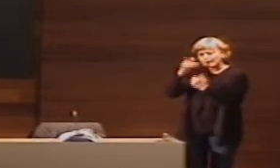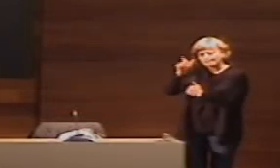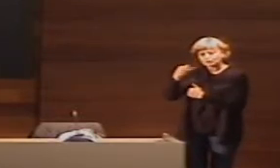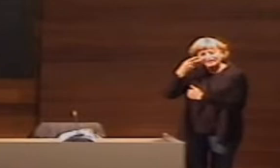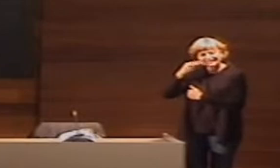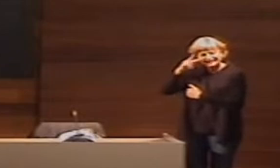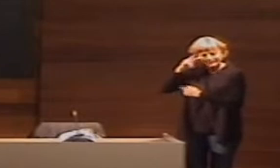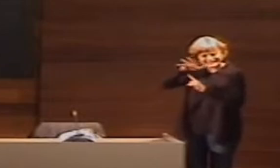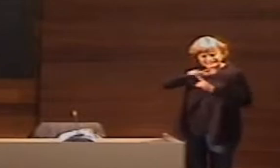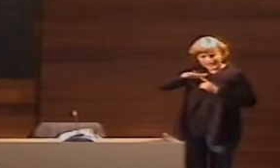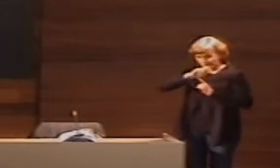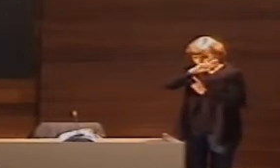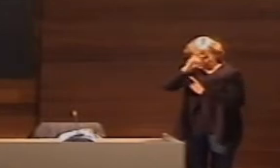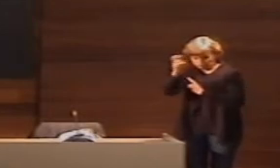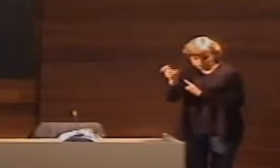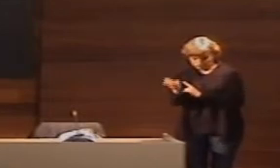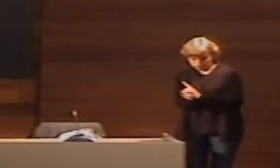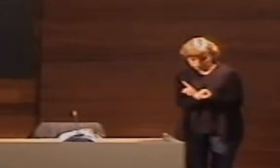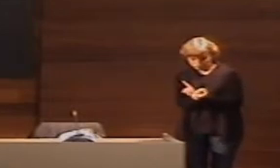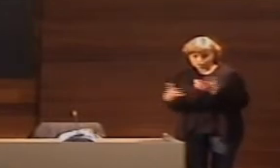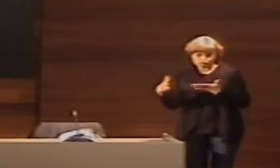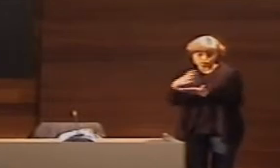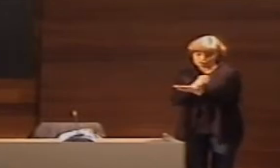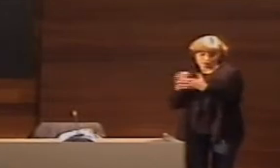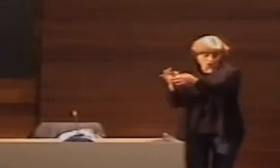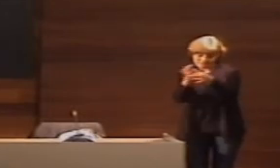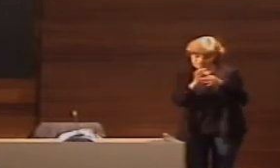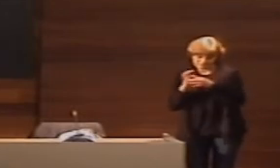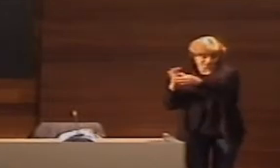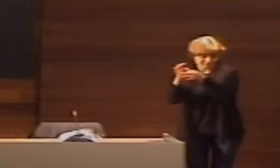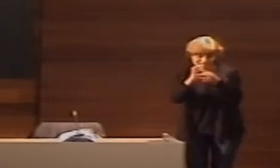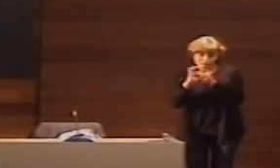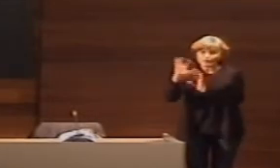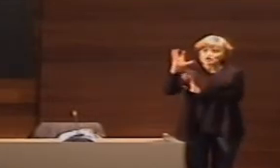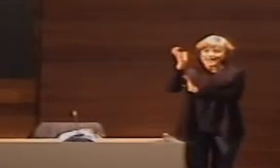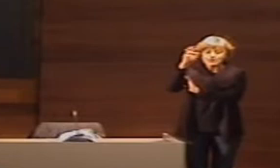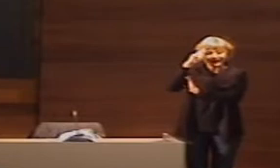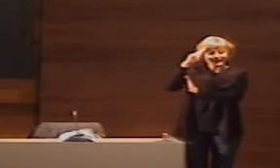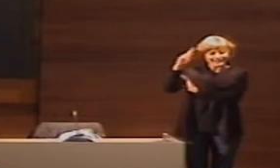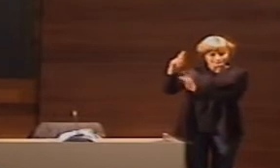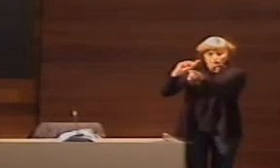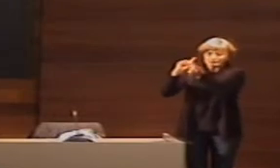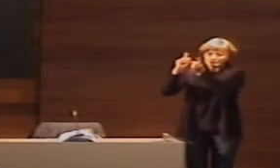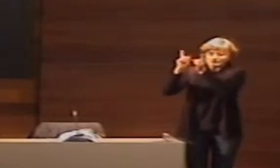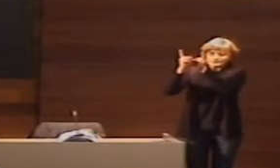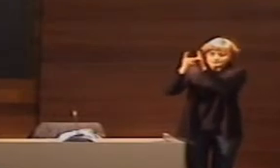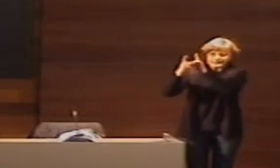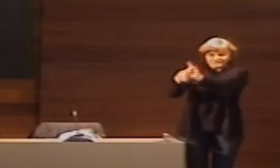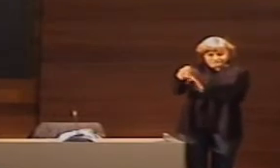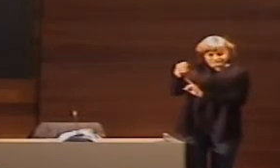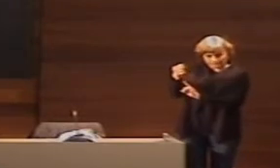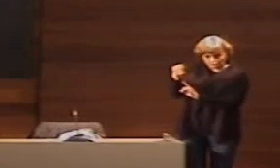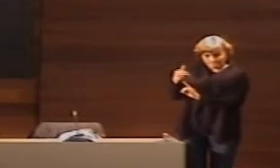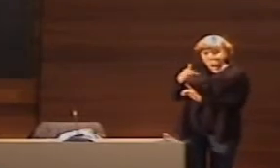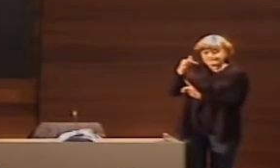diferentes ámbitos que inciden también en el aspecto del cambio climático. Y hoy nos toca hablar de los residuos,